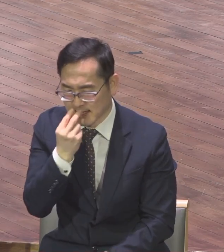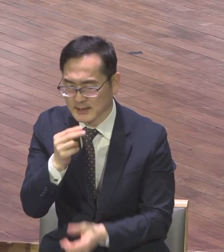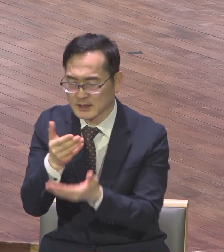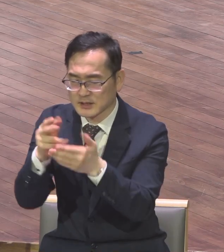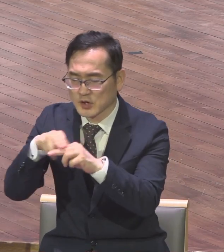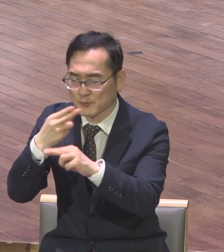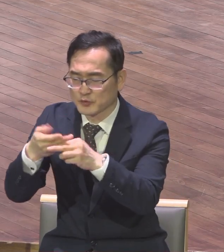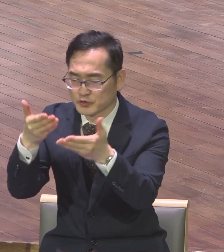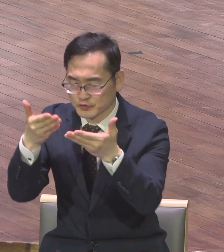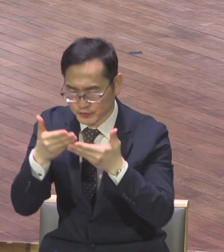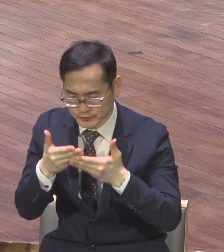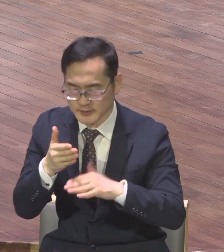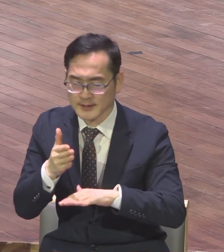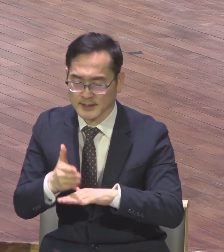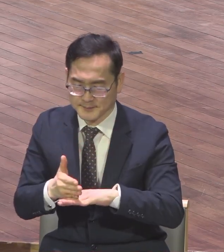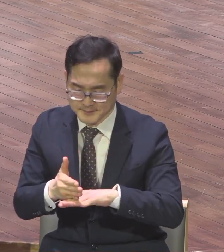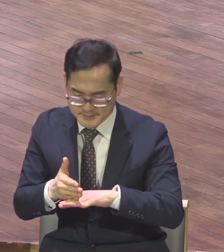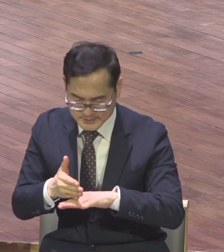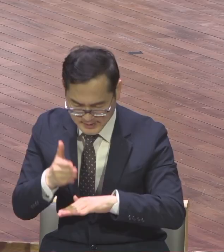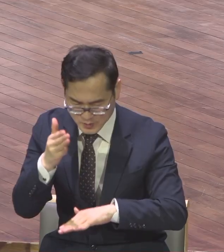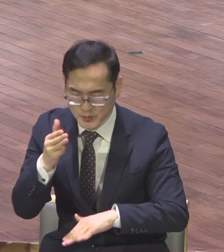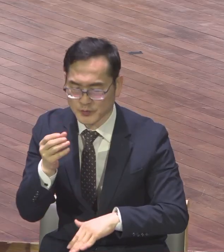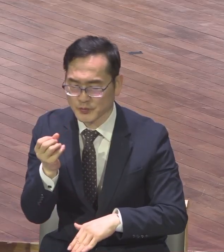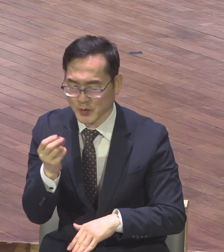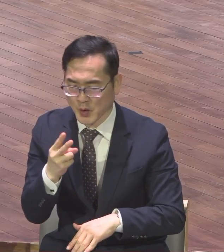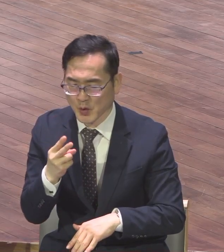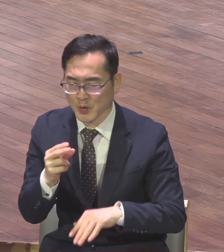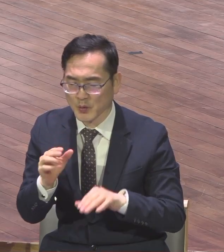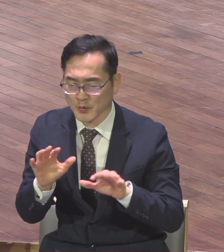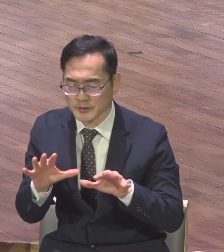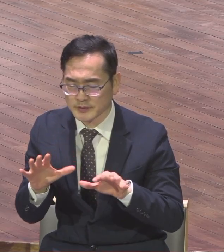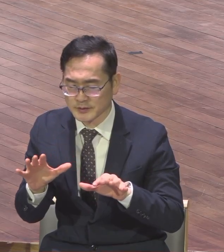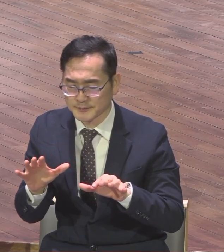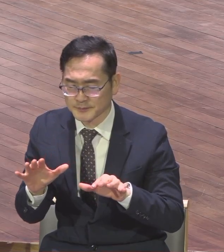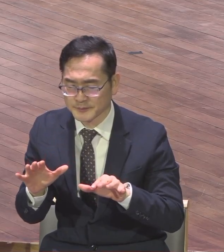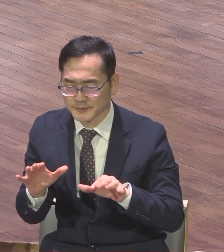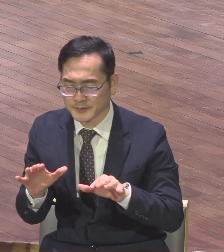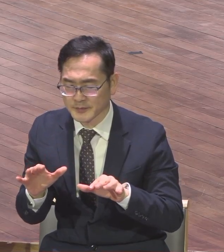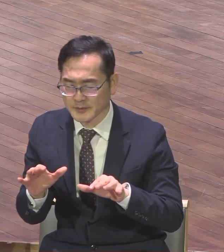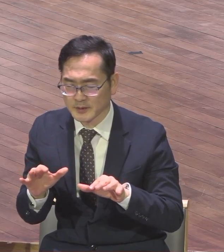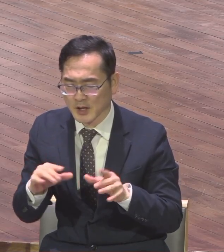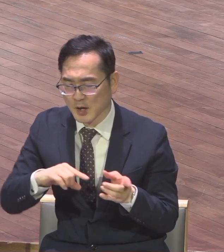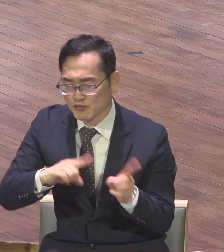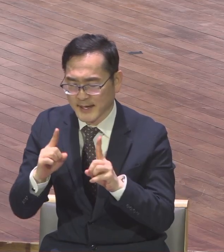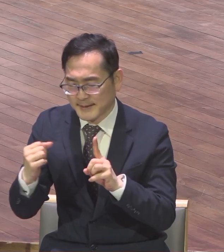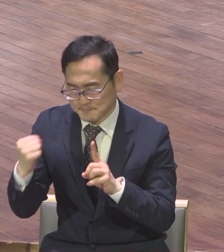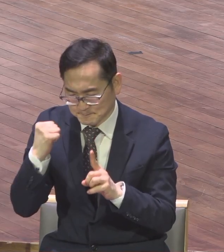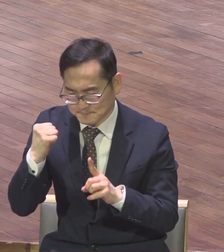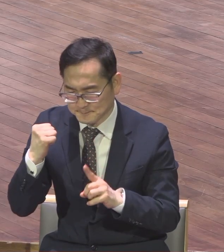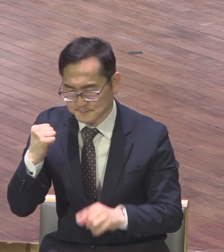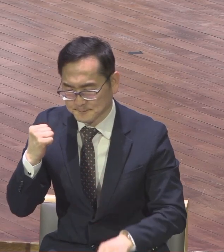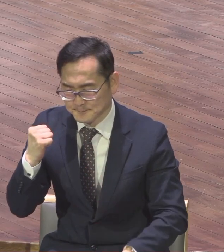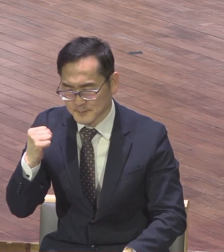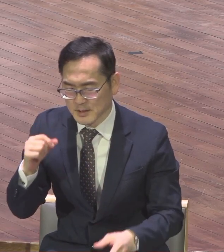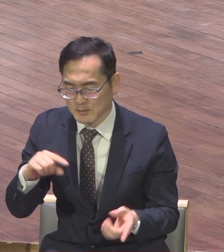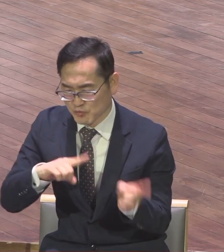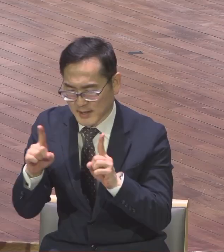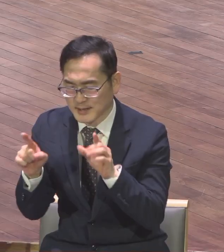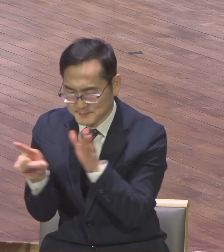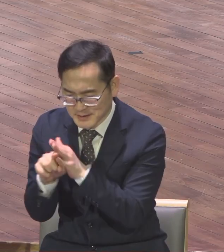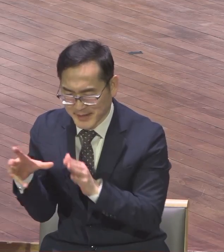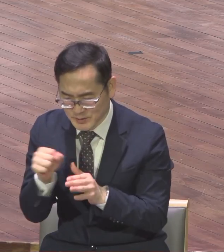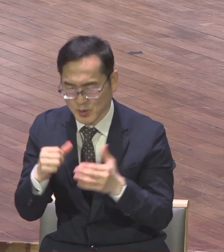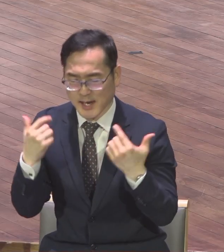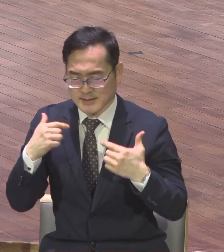주신 그 하나님께 감사하고 모든 성도들 이제부터 오늘 주신 말씀대로 부활의 힘으로 부활신앙으로 항상